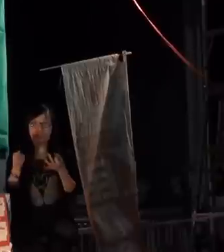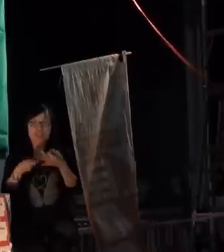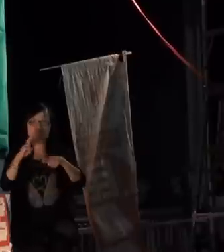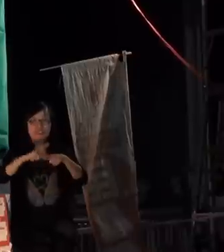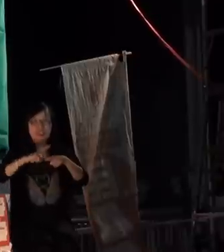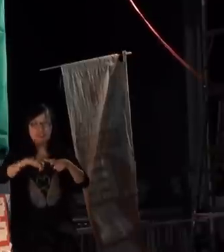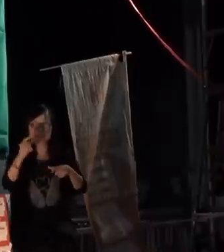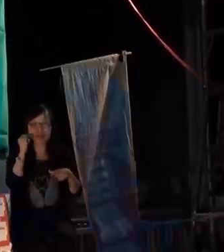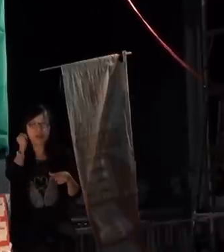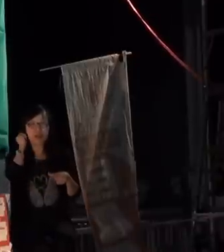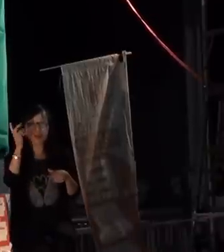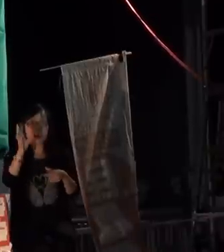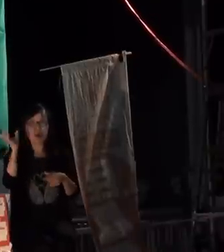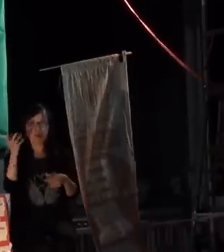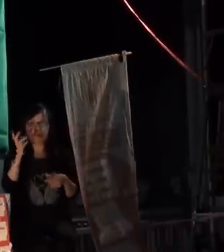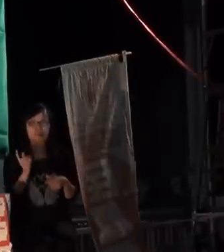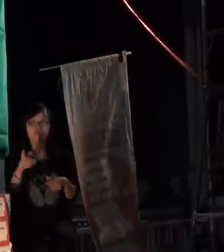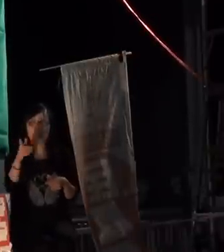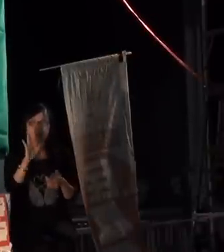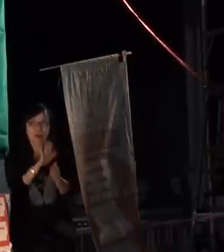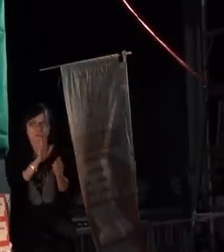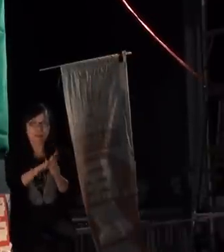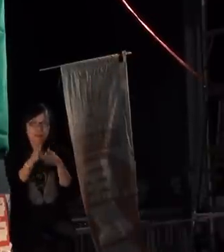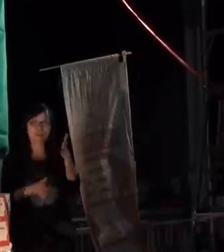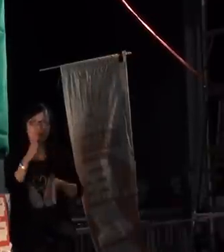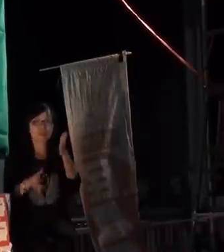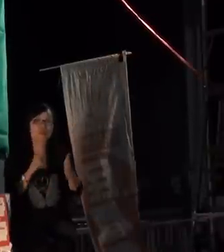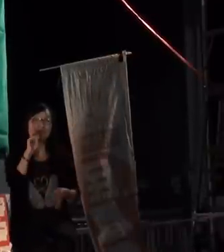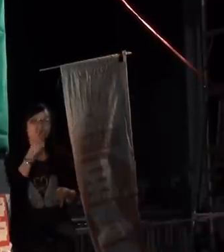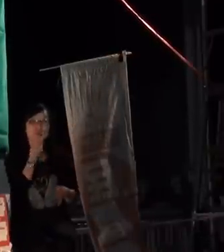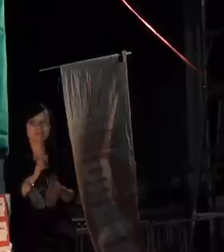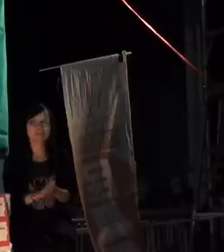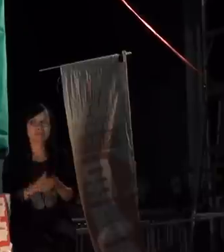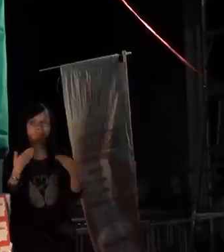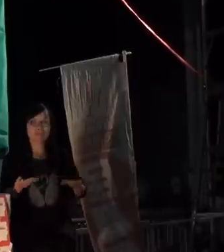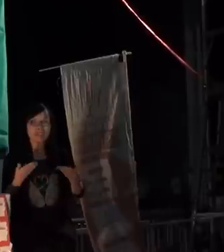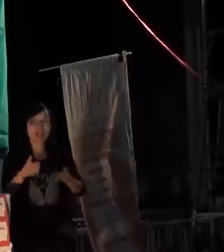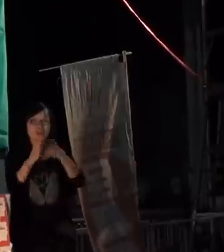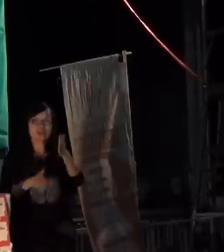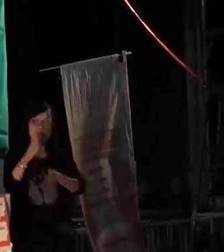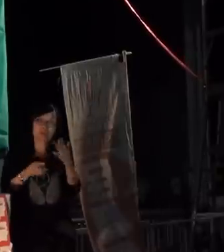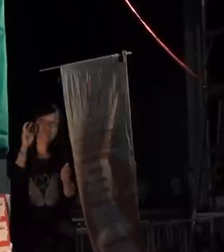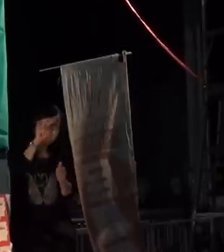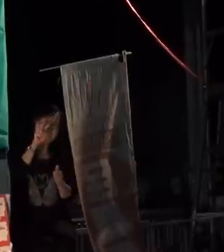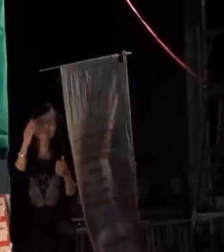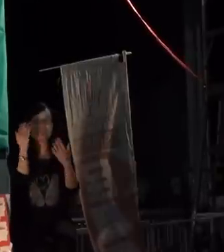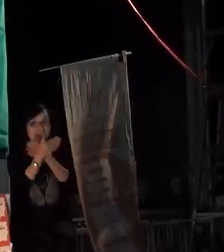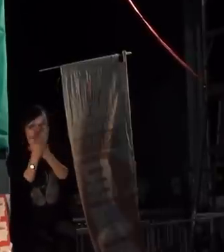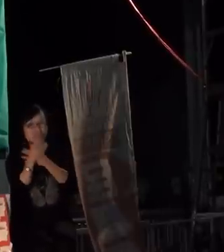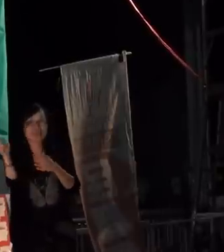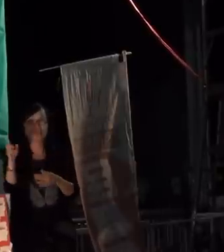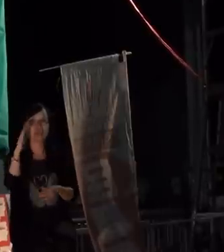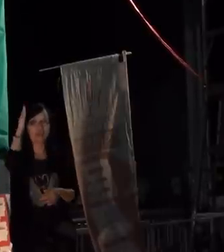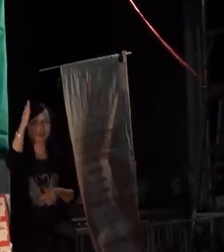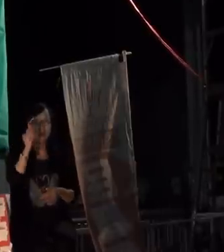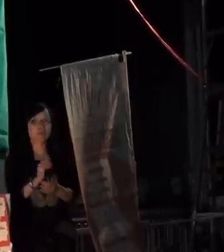下我哋隔位女士啊嘛， 好，阿慧兰系啦，就帮我哋负责做呢个手语翻译嘅，因为我哋都有啲手语朋友睇我哋节目，咁都希望